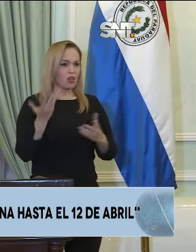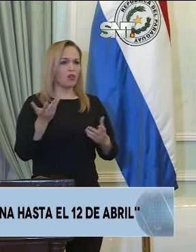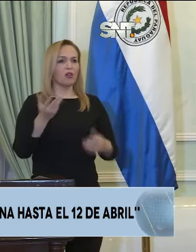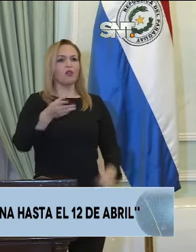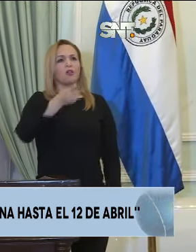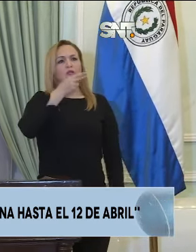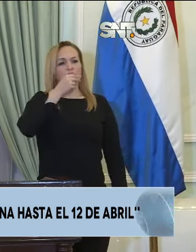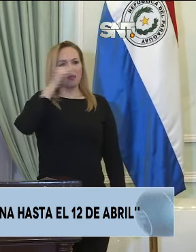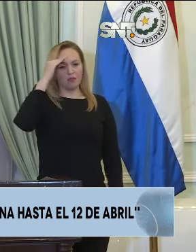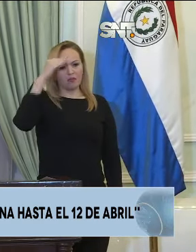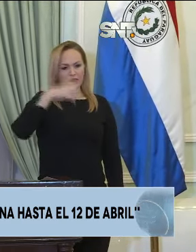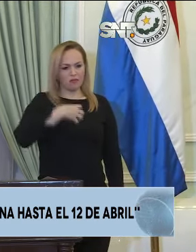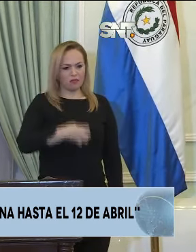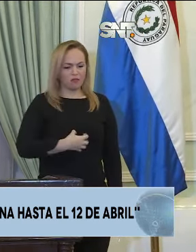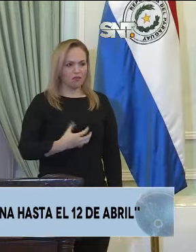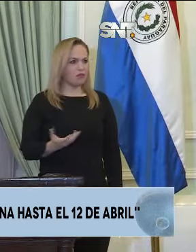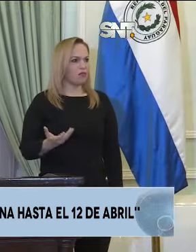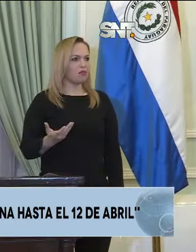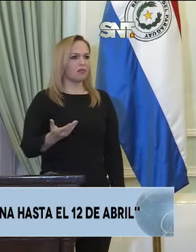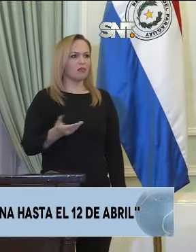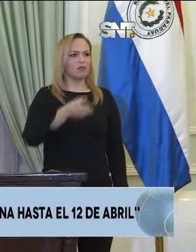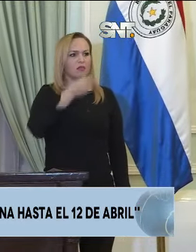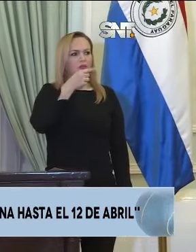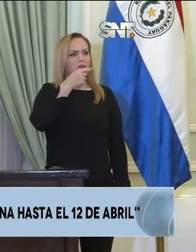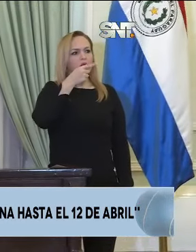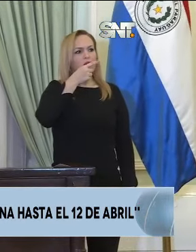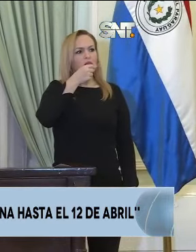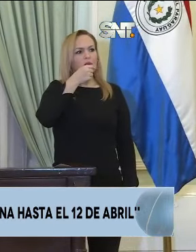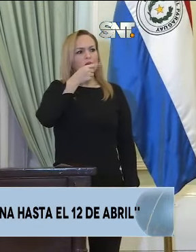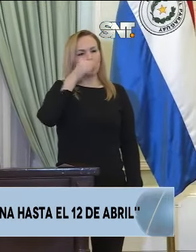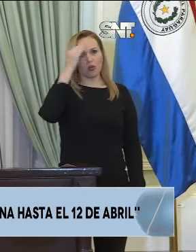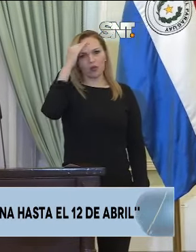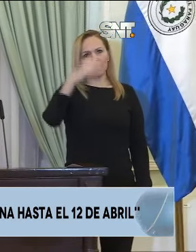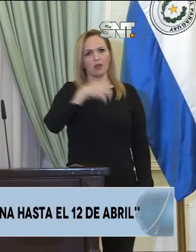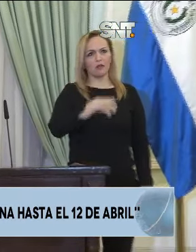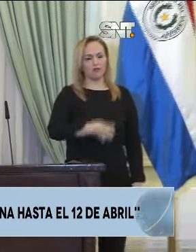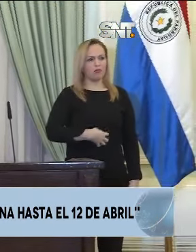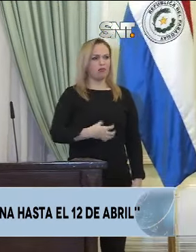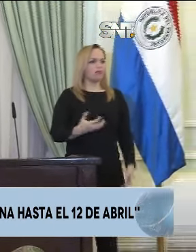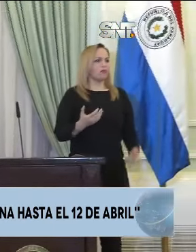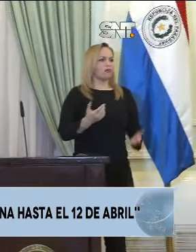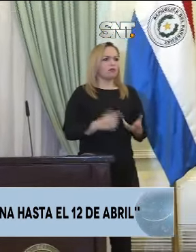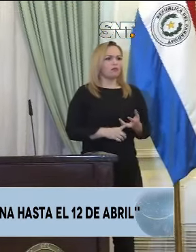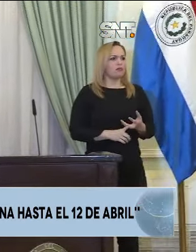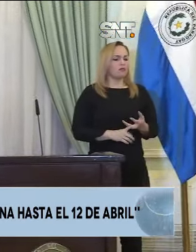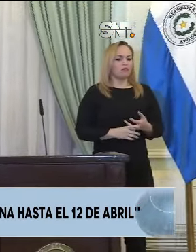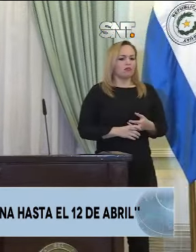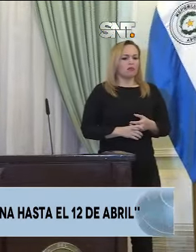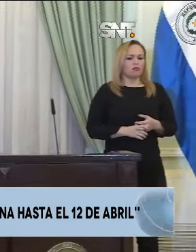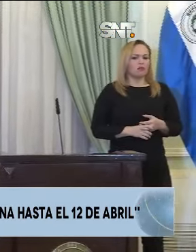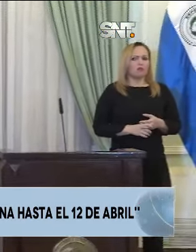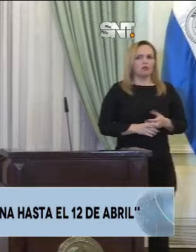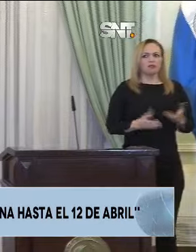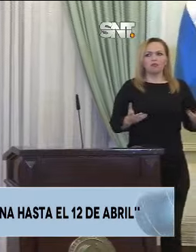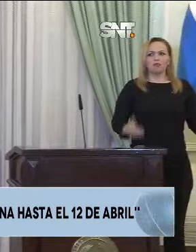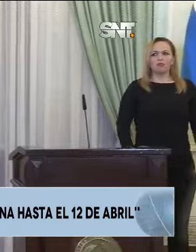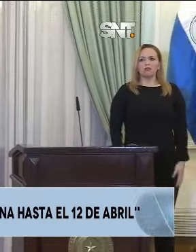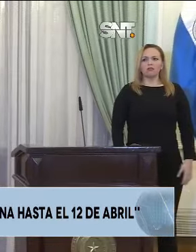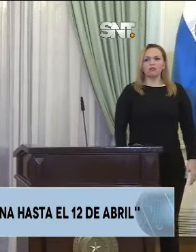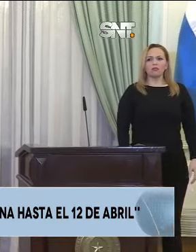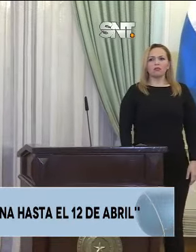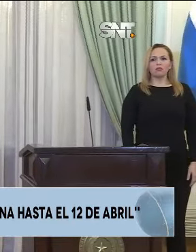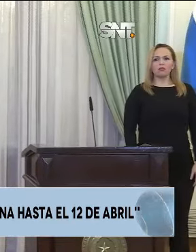reiteramos, en minutos nada más también el ministro de Salud va a dar una conferencia de prensa y lo va a hacer siempre, ni bien termine